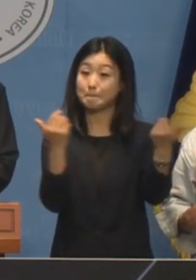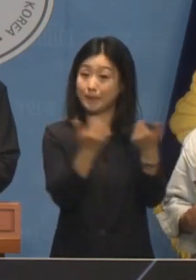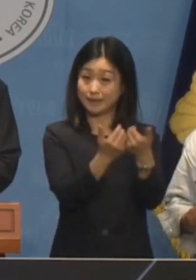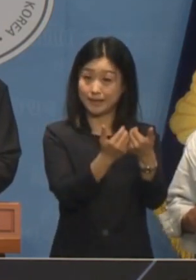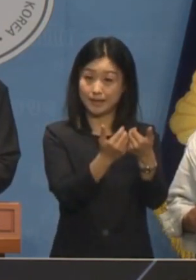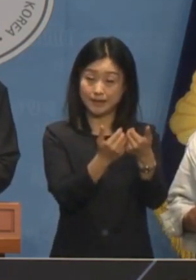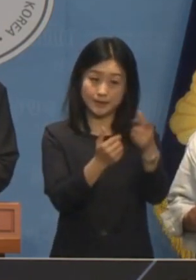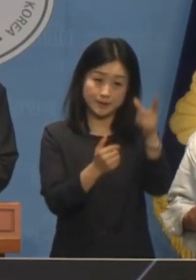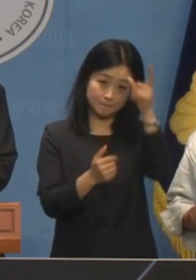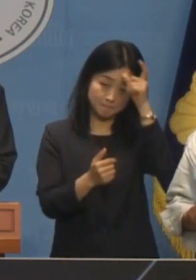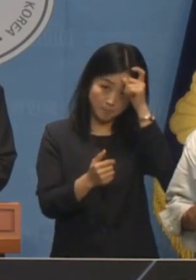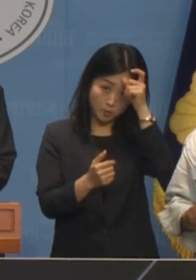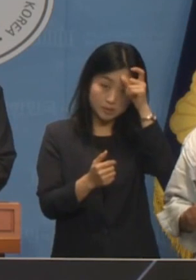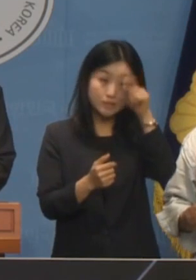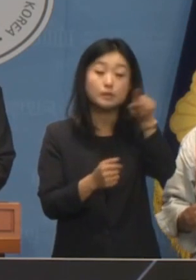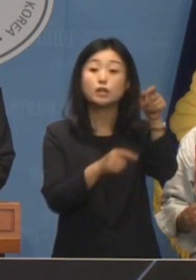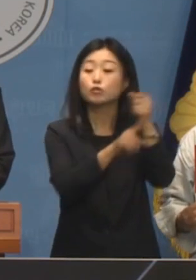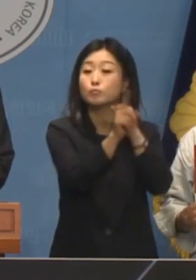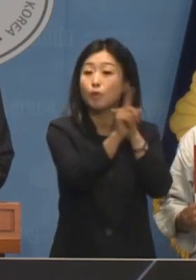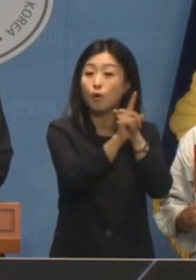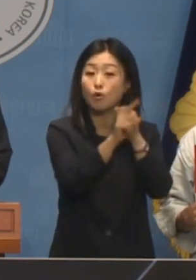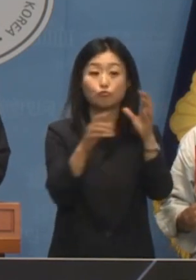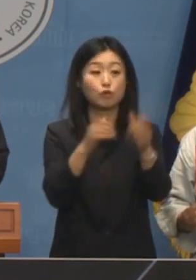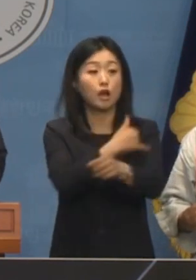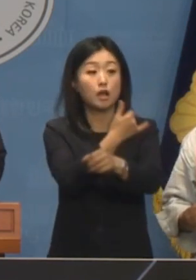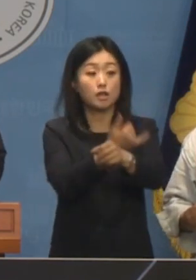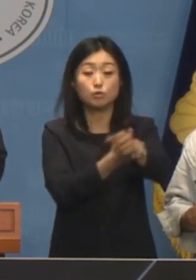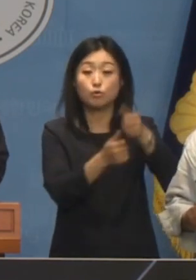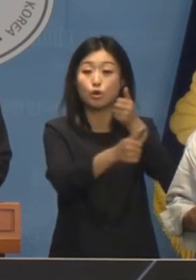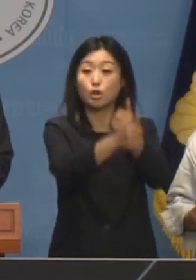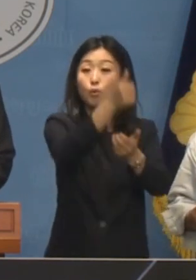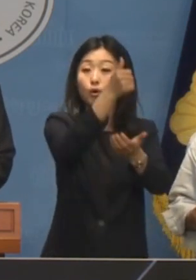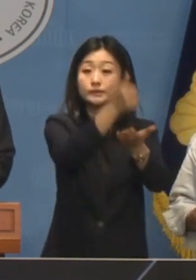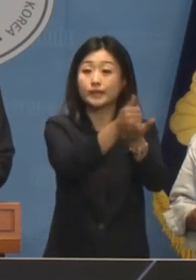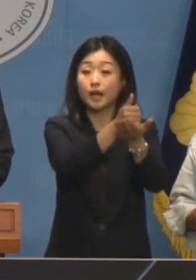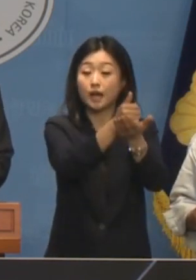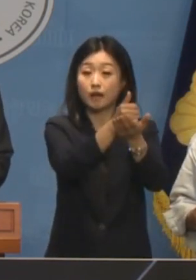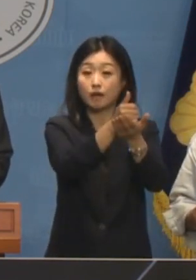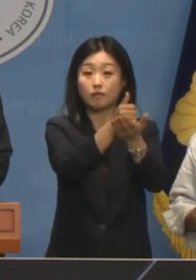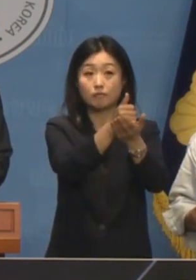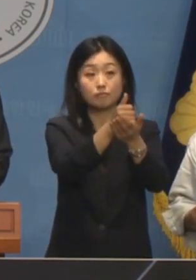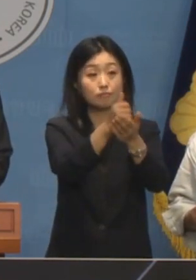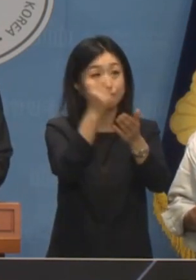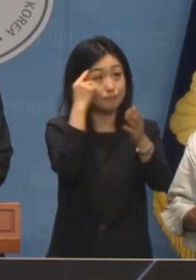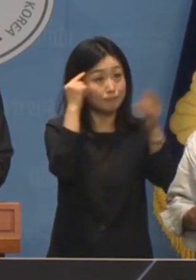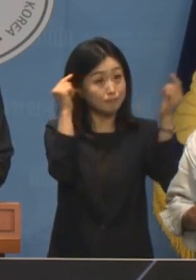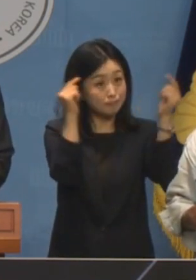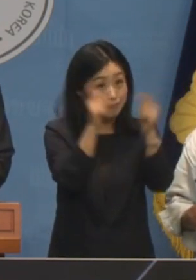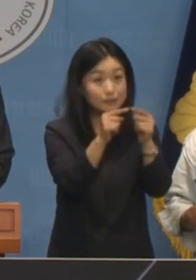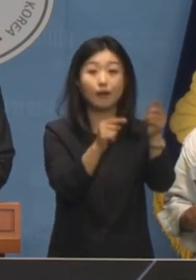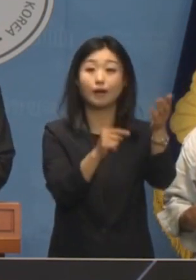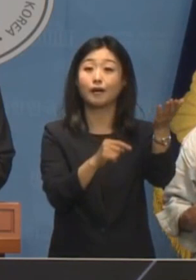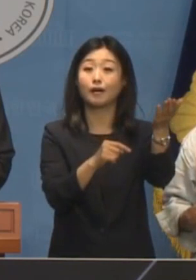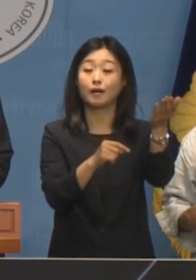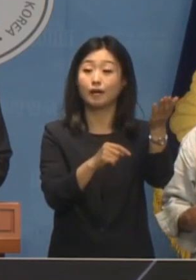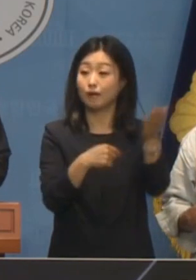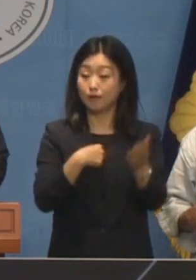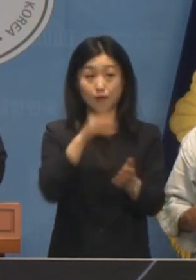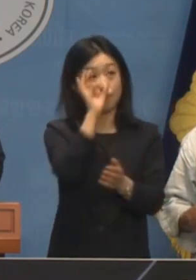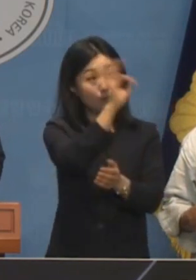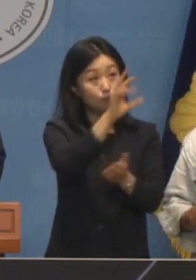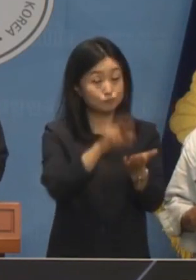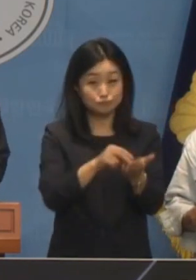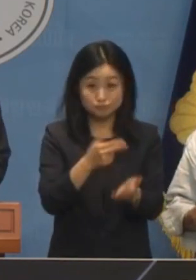소신이 국가인권위원장 자격에 어떠한 결격 사유가 있는지 한번 묻고 싶고